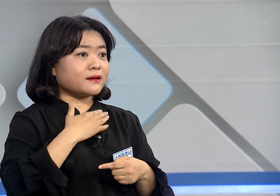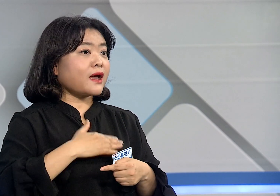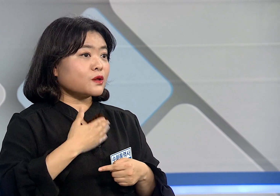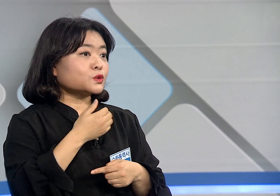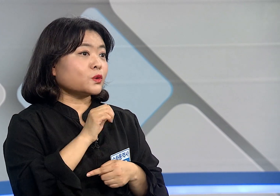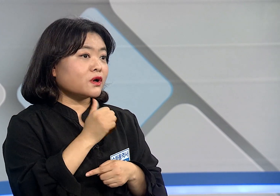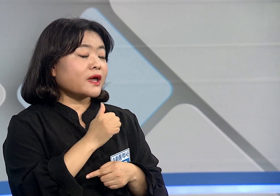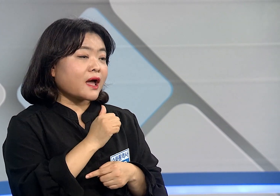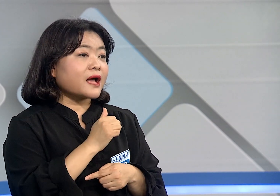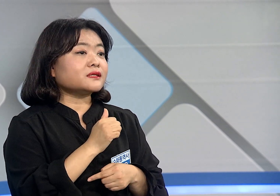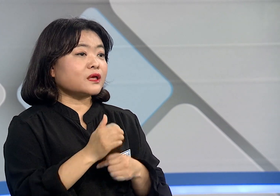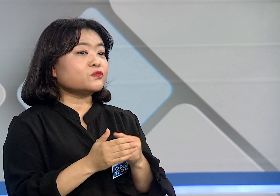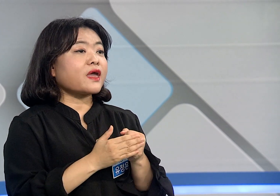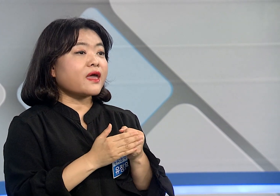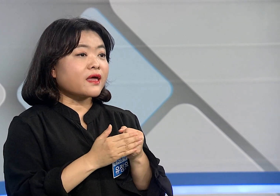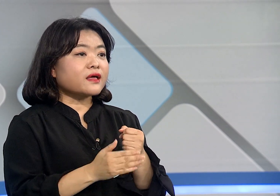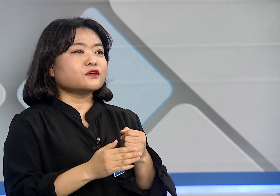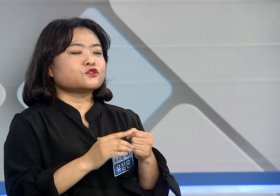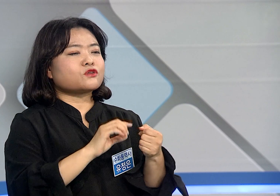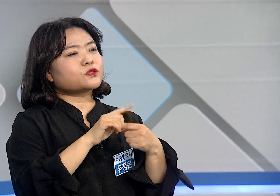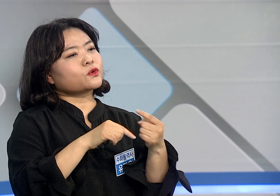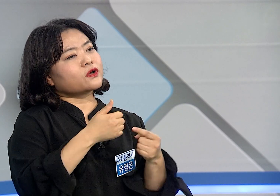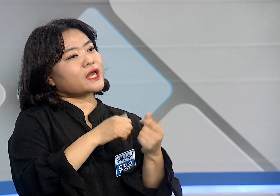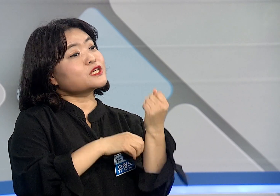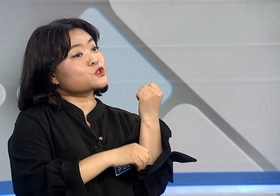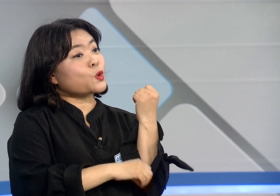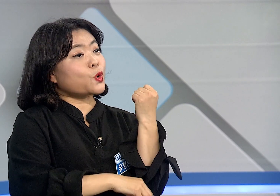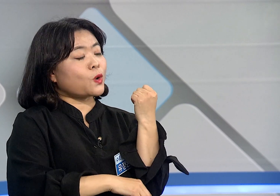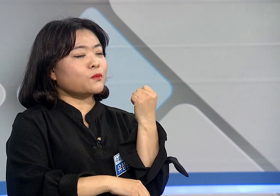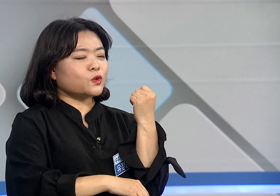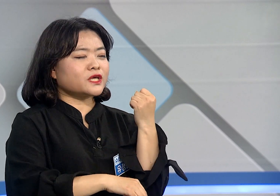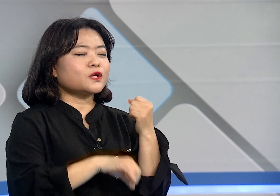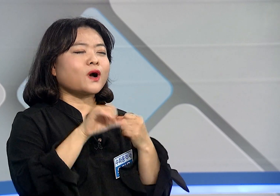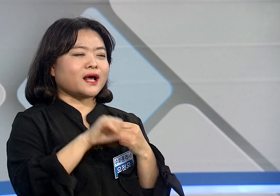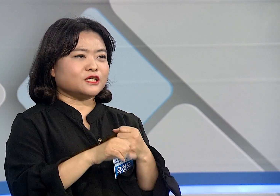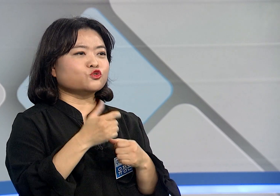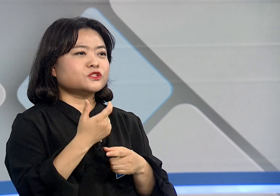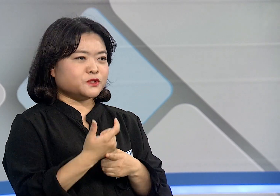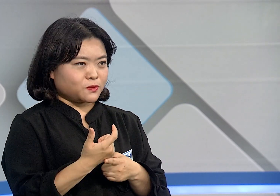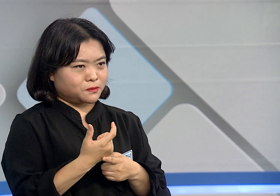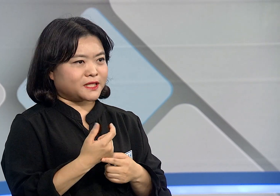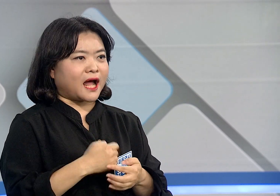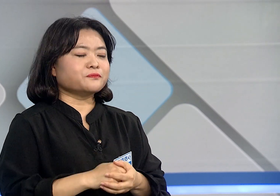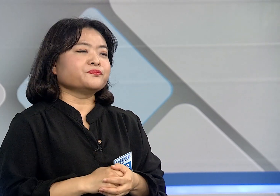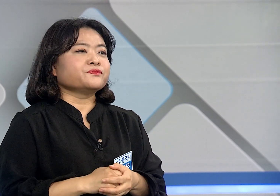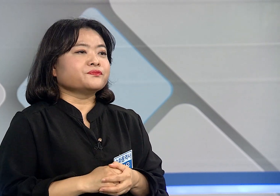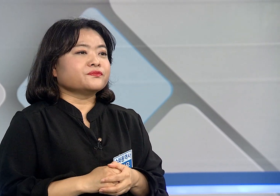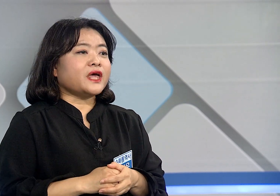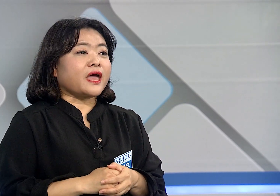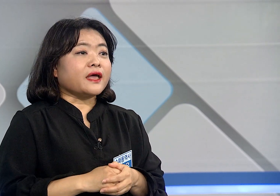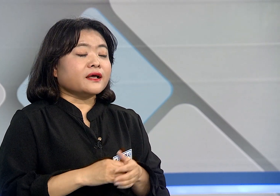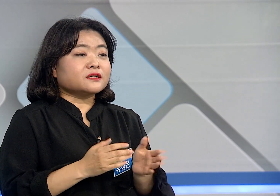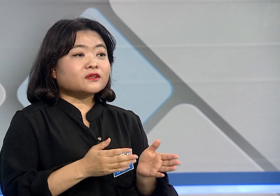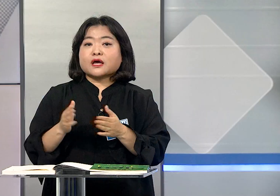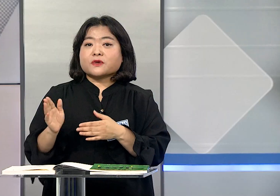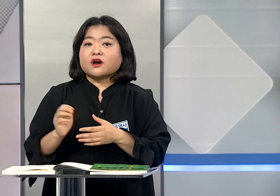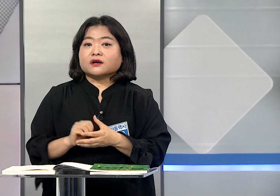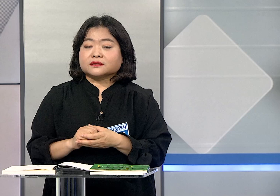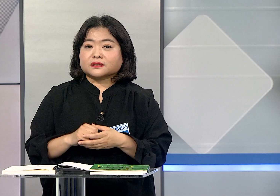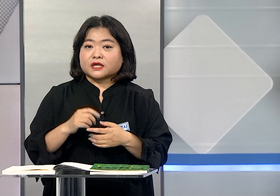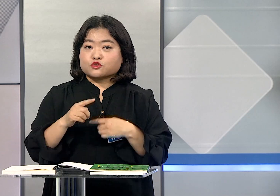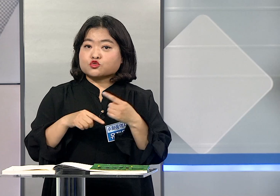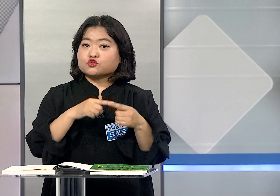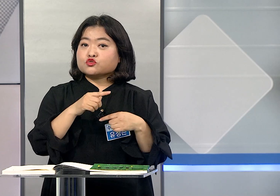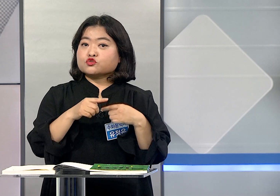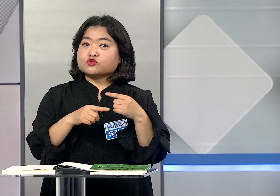대해서 바르게 알고 통역해야 하기 때문에 수화통역의 기초 과목이 과락이 60점입니다. 네.